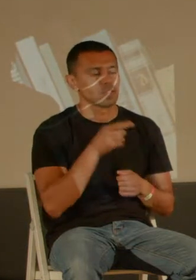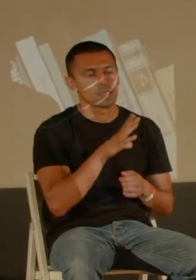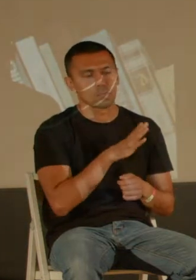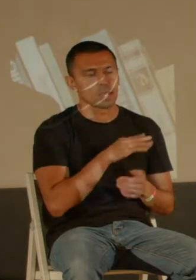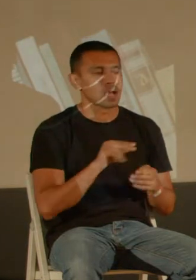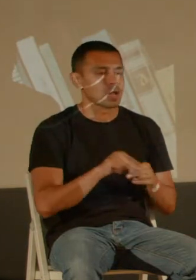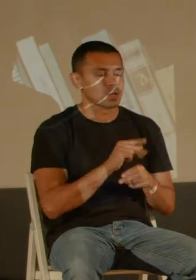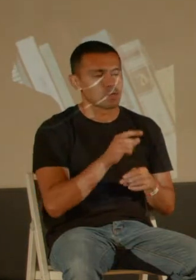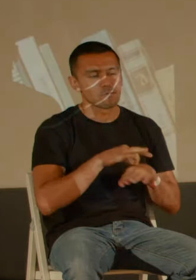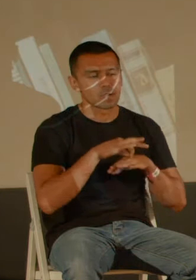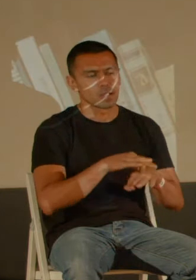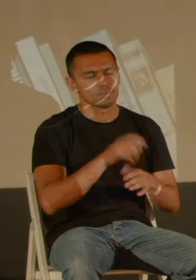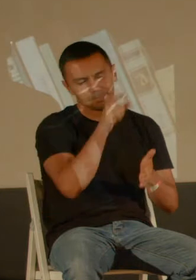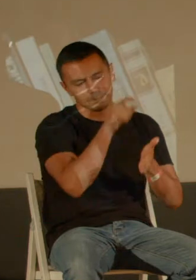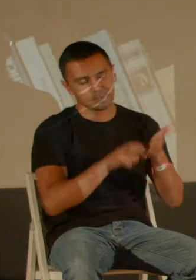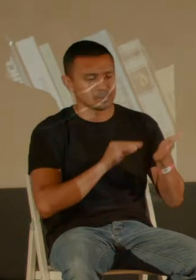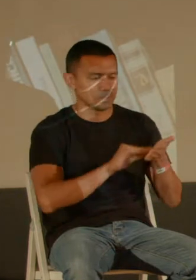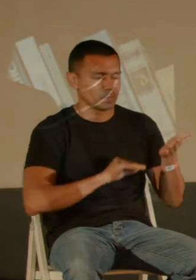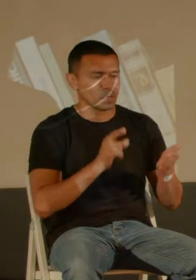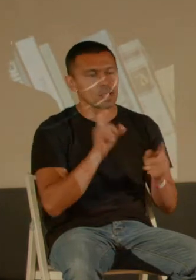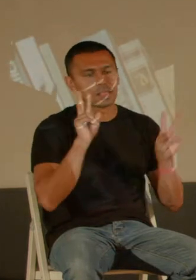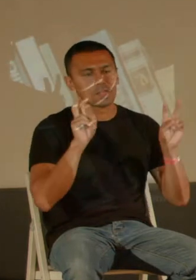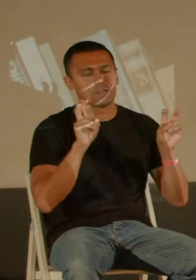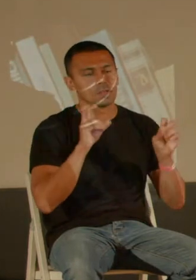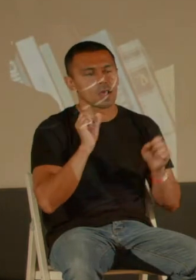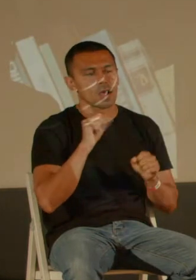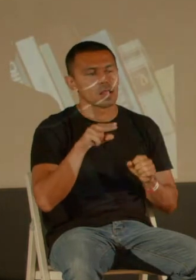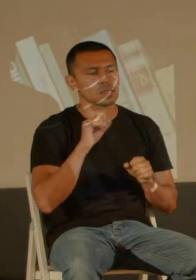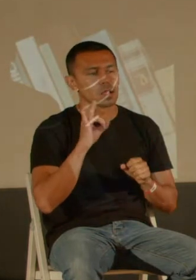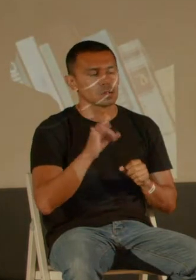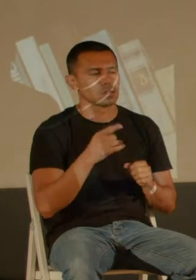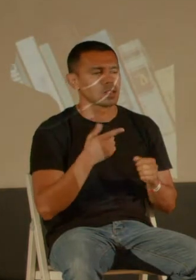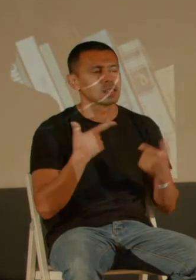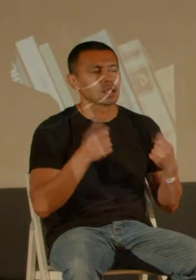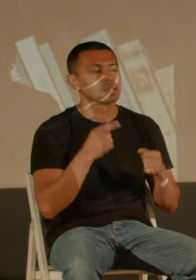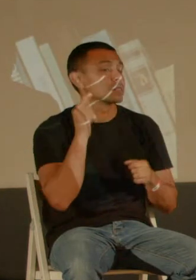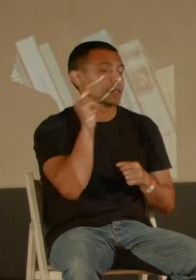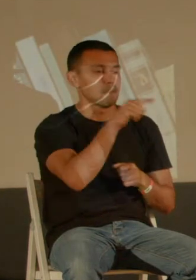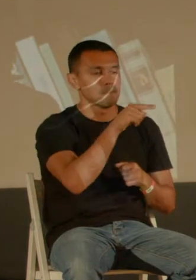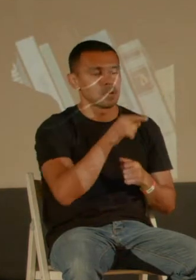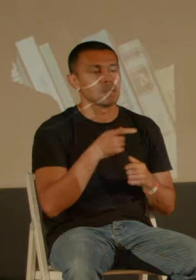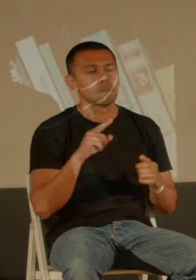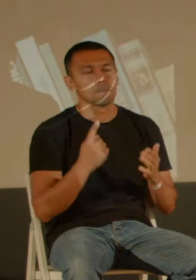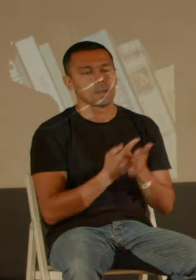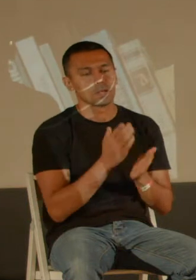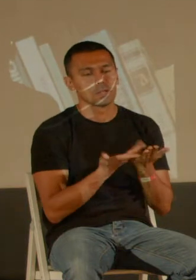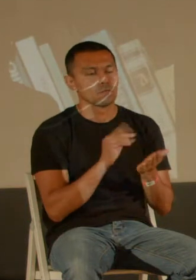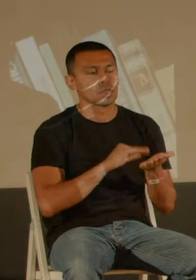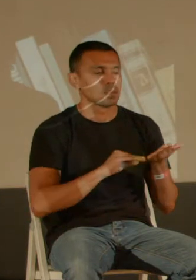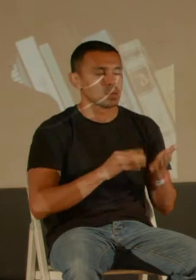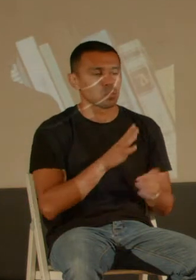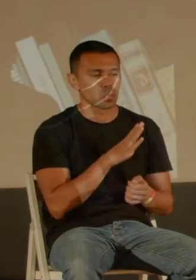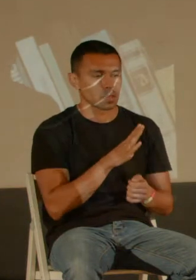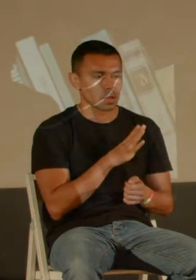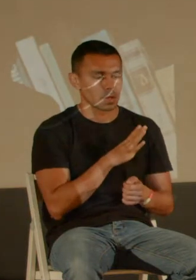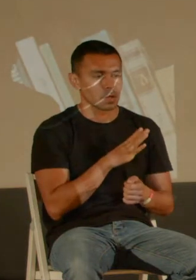там була редакторкою і вела колонку. Її колонка називалася «Out There», «Десь там». І перша книжка, яку вона написала,